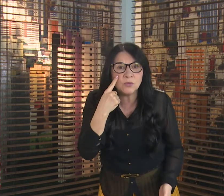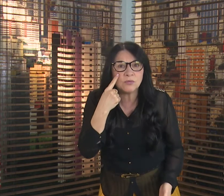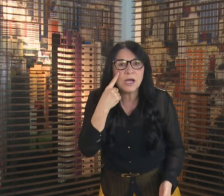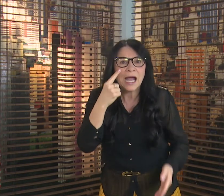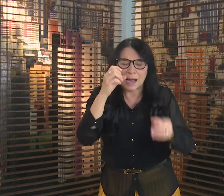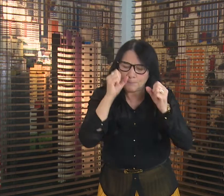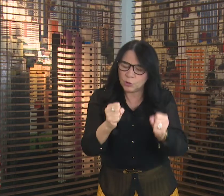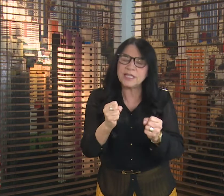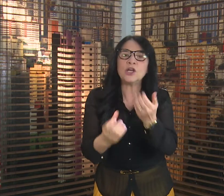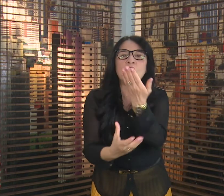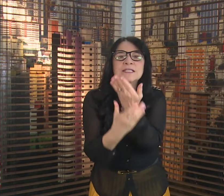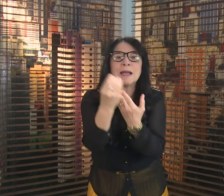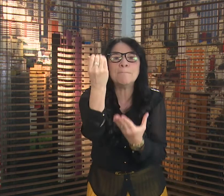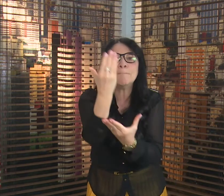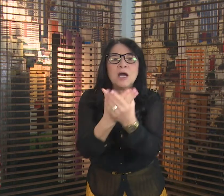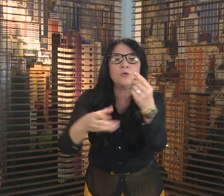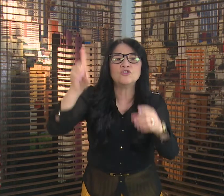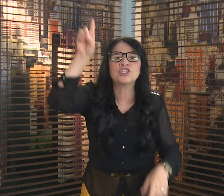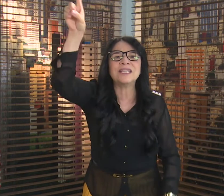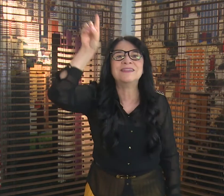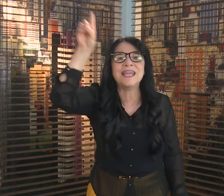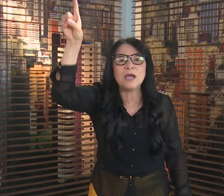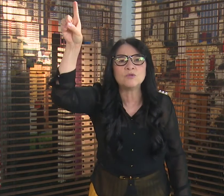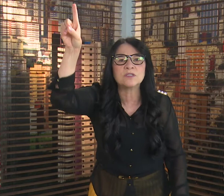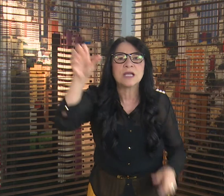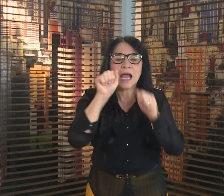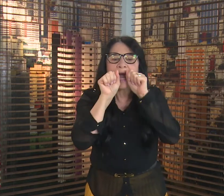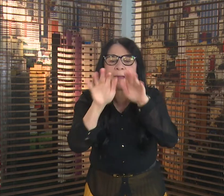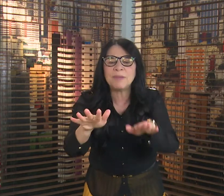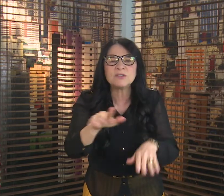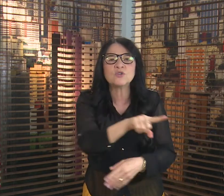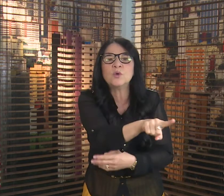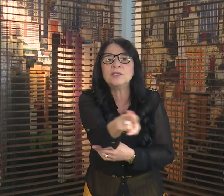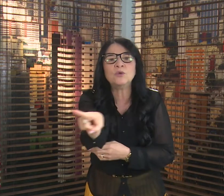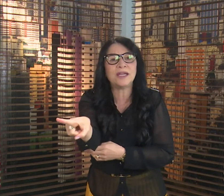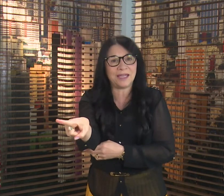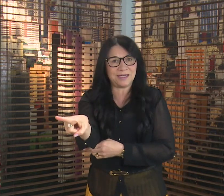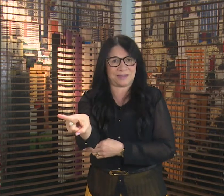Viram a poderosa mão de Deus abençoando eles.